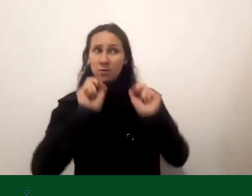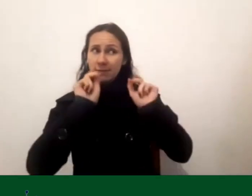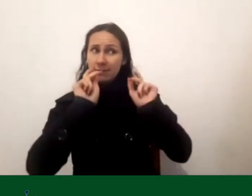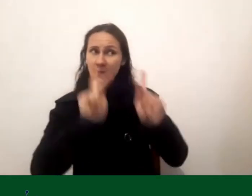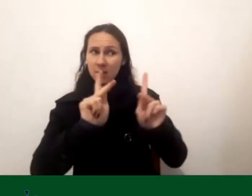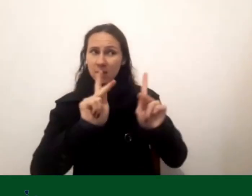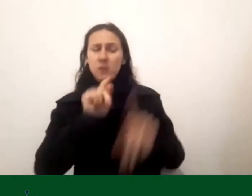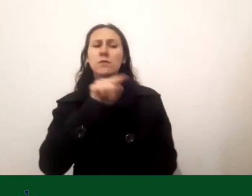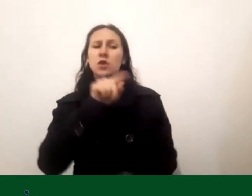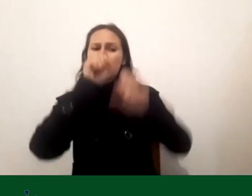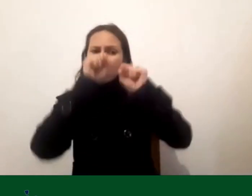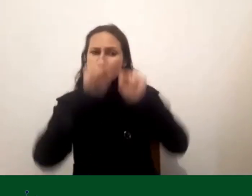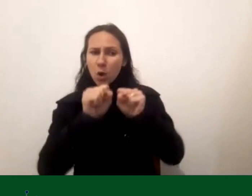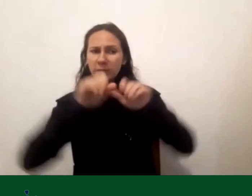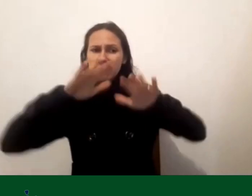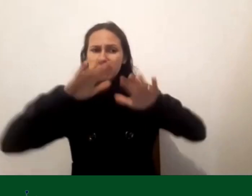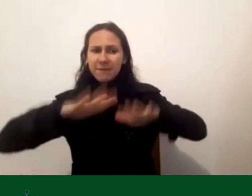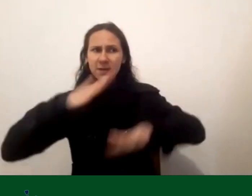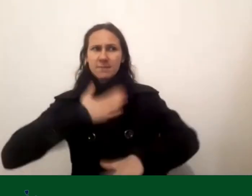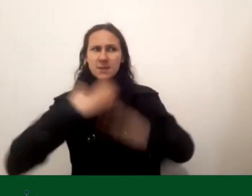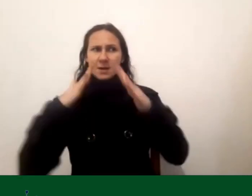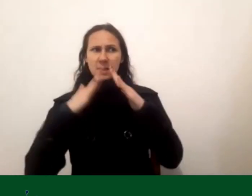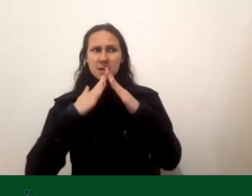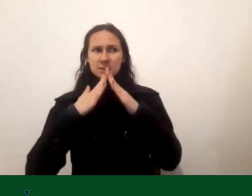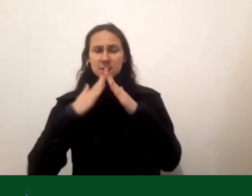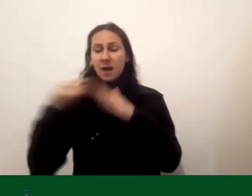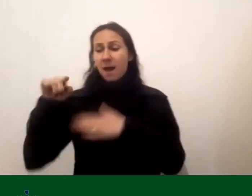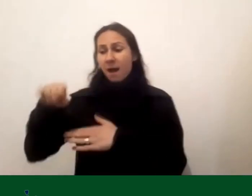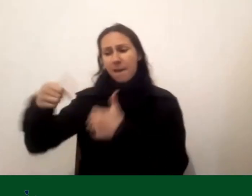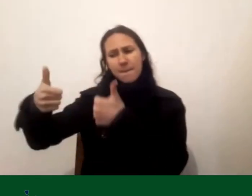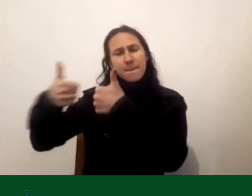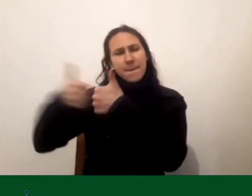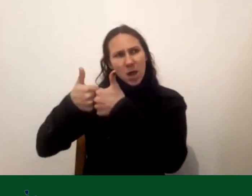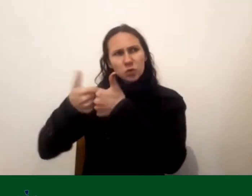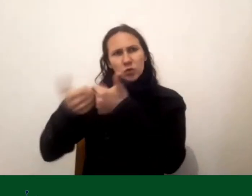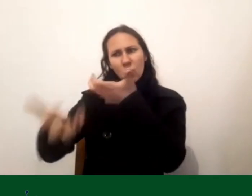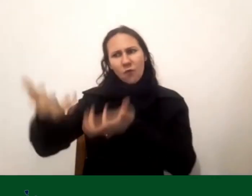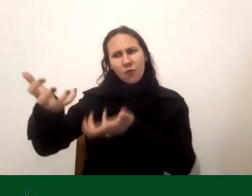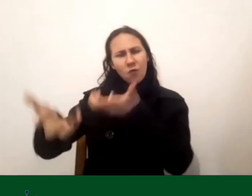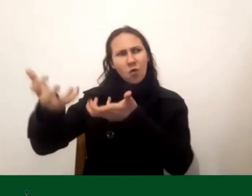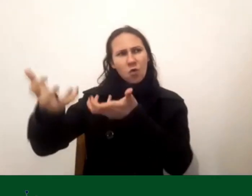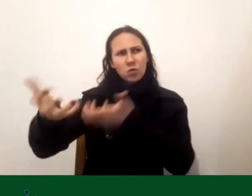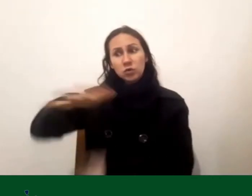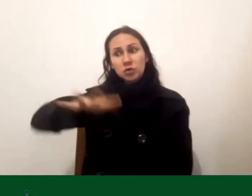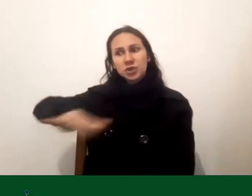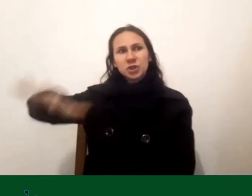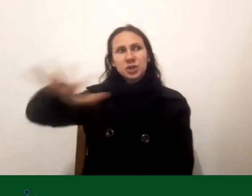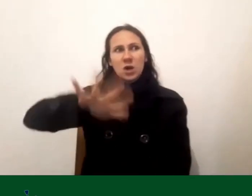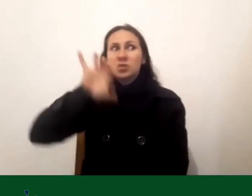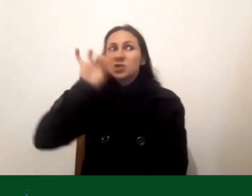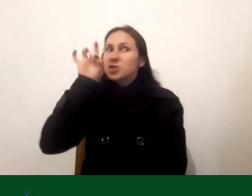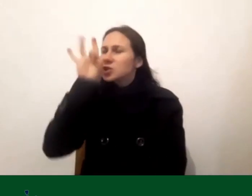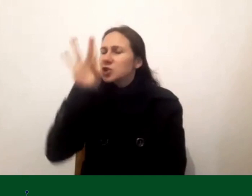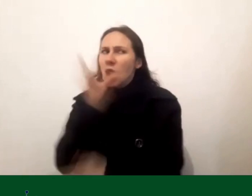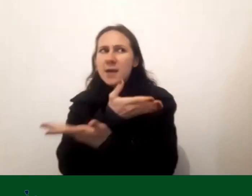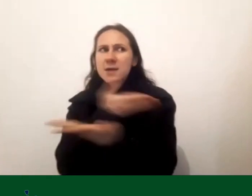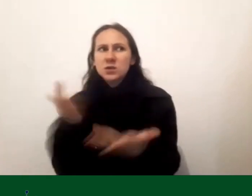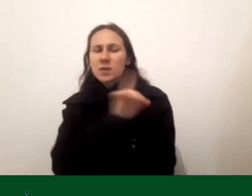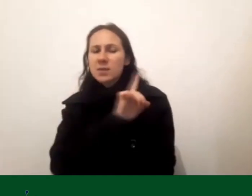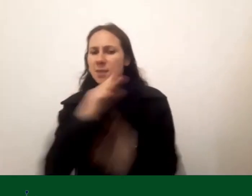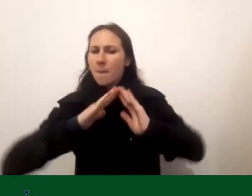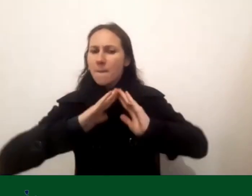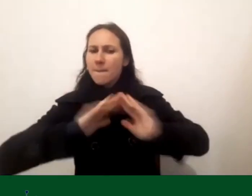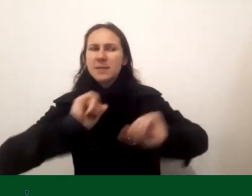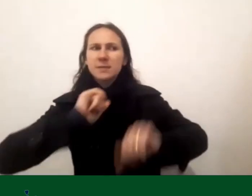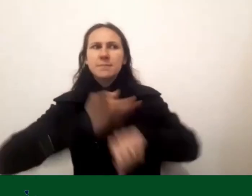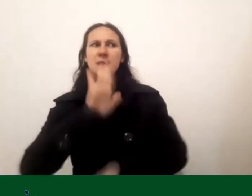ficar aqui, perto do fogo, no chão, e não me peça mais nada."